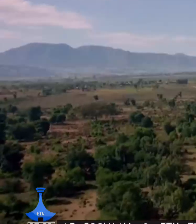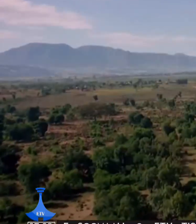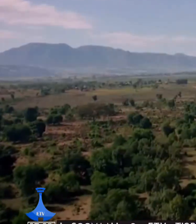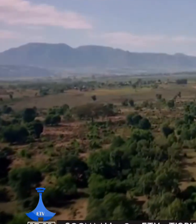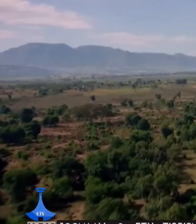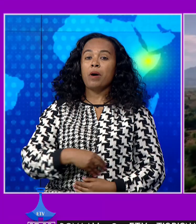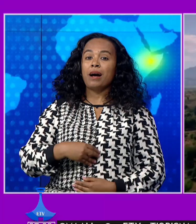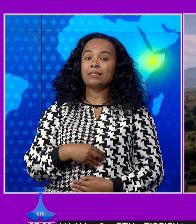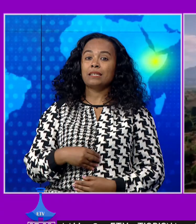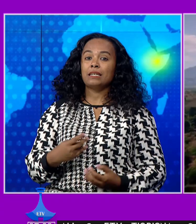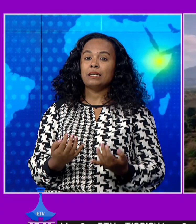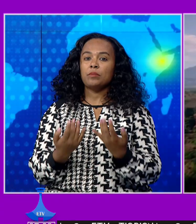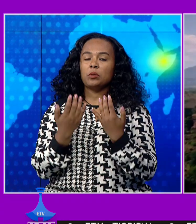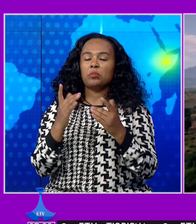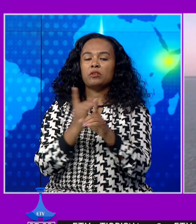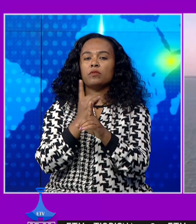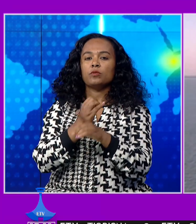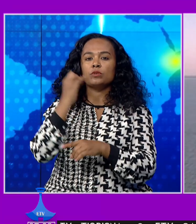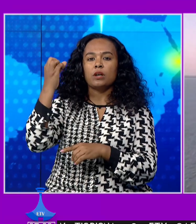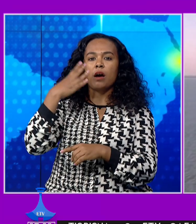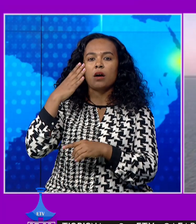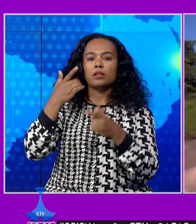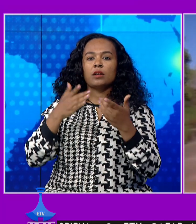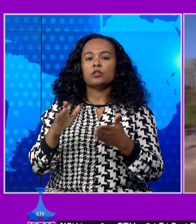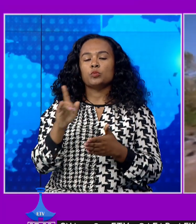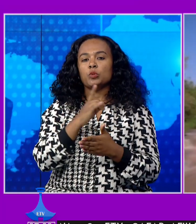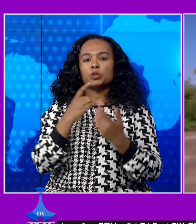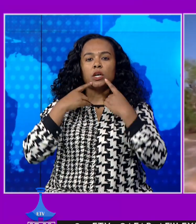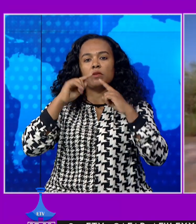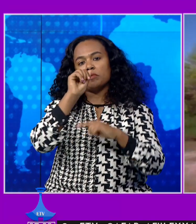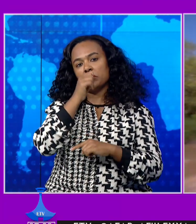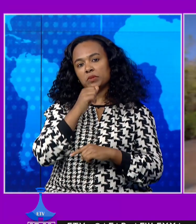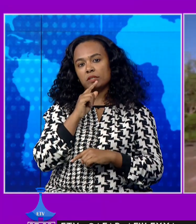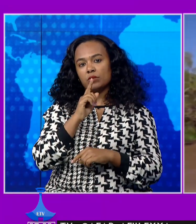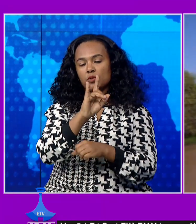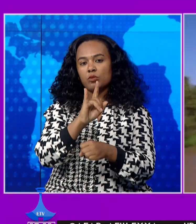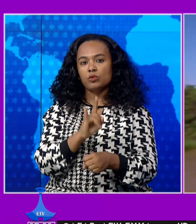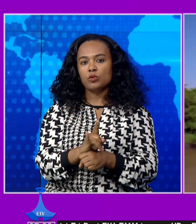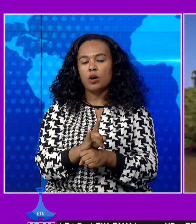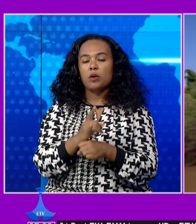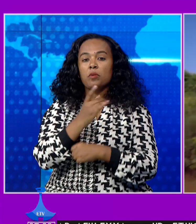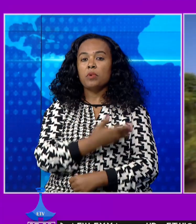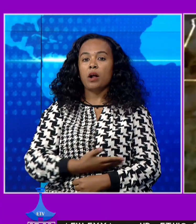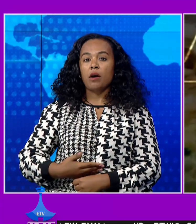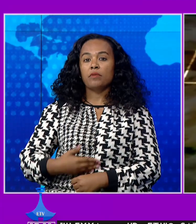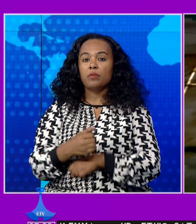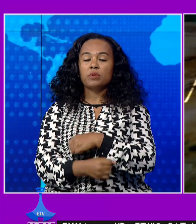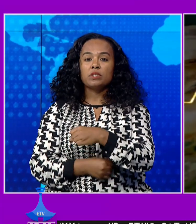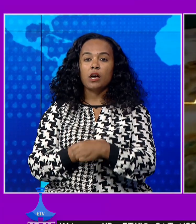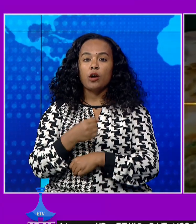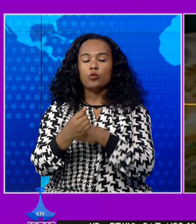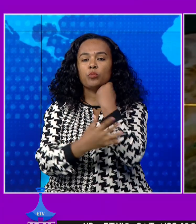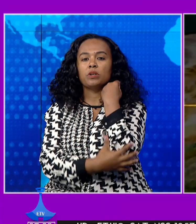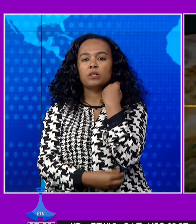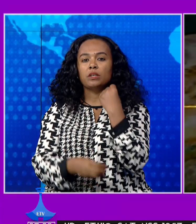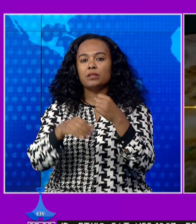ማህፀነ ለምለም በተፈጥሮ ጸጋዎች የታደለች መሆኗ የአደባባይ ሚስጥር ነው። ዜጎቿ በየጊዜው በረሃብ አለንጋ የሚሰቃዩ በድህነት